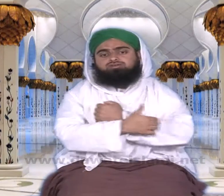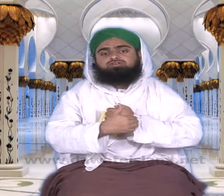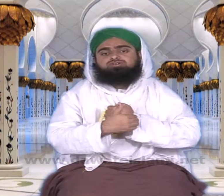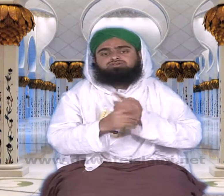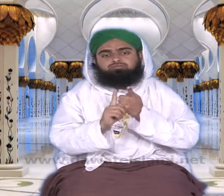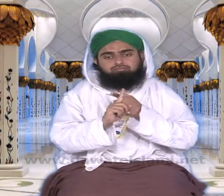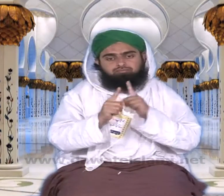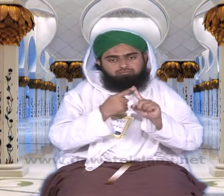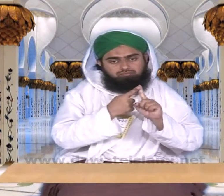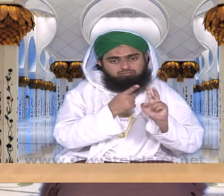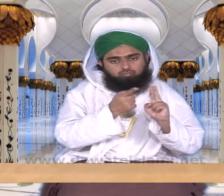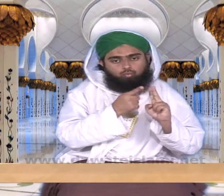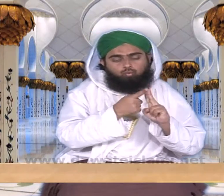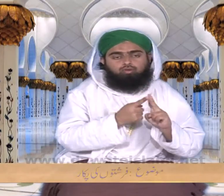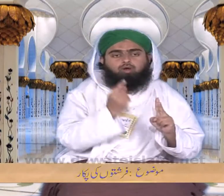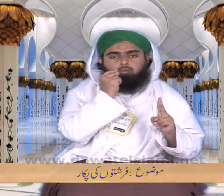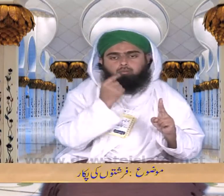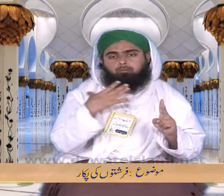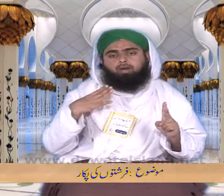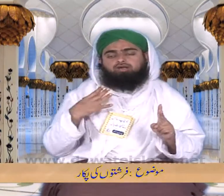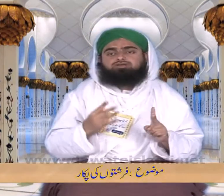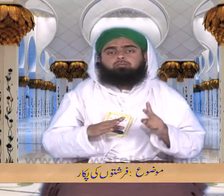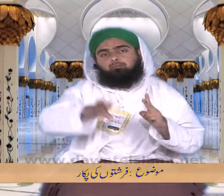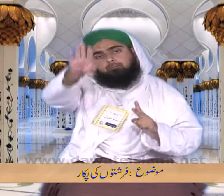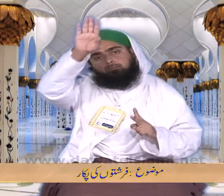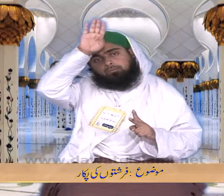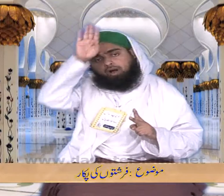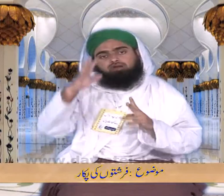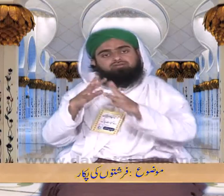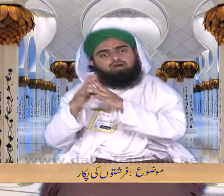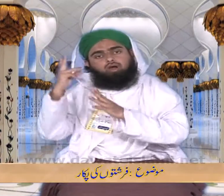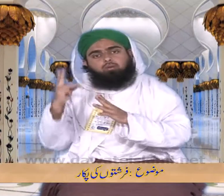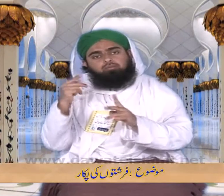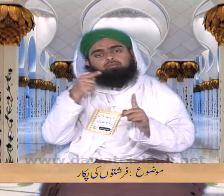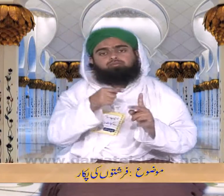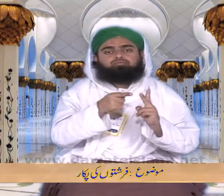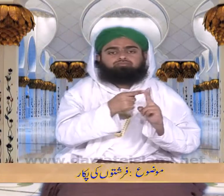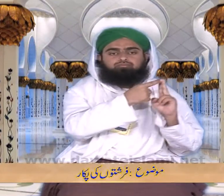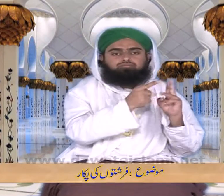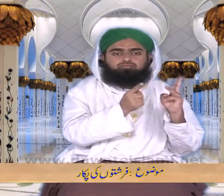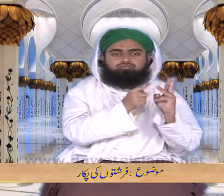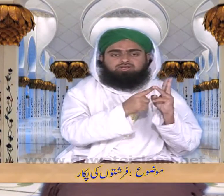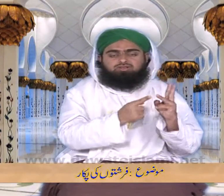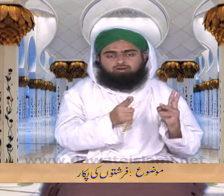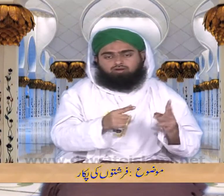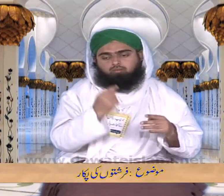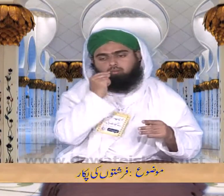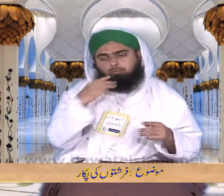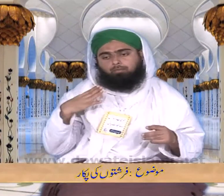غریب و نادار تھا دوسرا بادشاہ کا سپے سالار تھا اور تیسرا سرمایہ دار